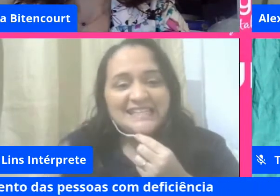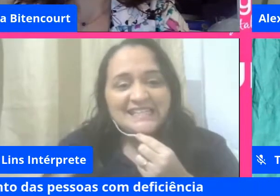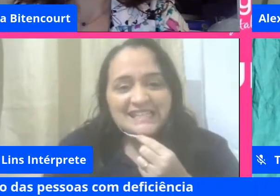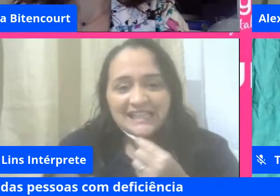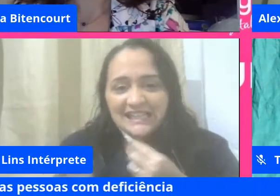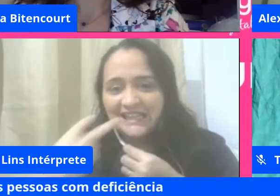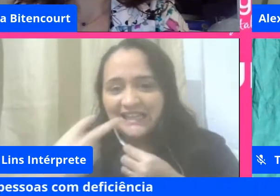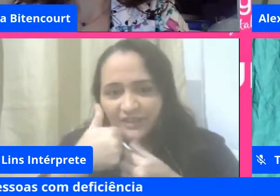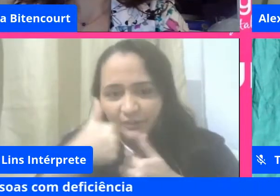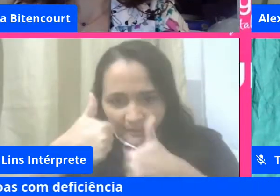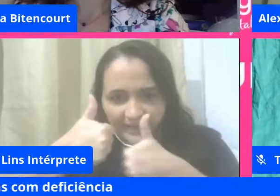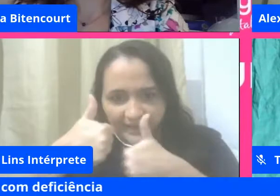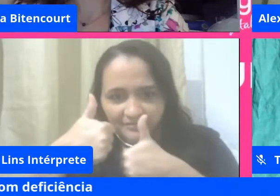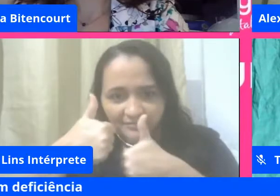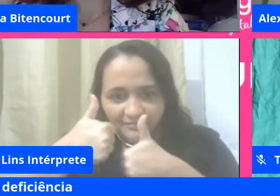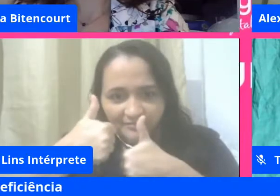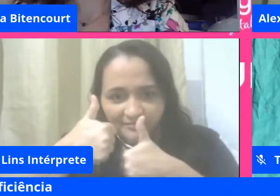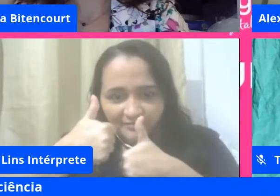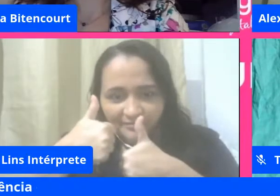vendo bem?